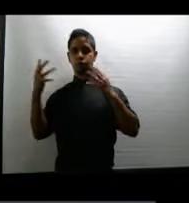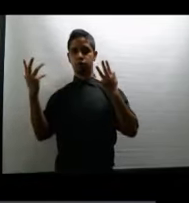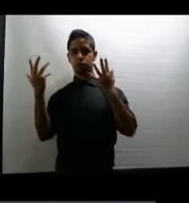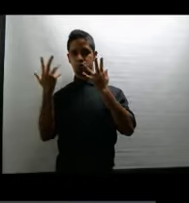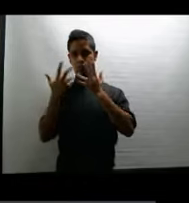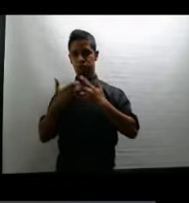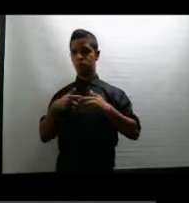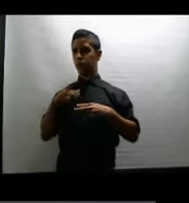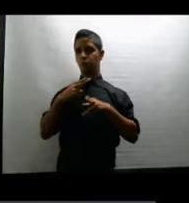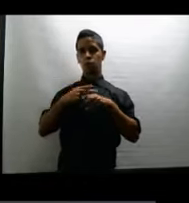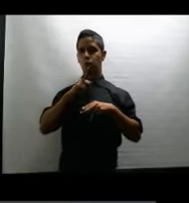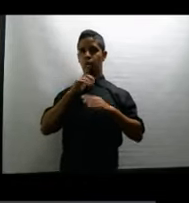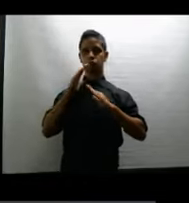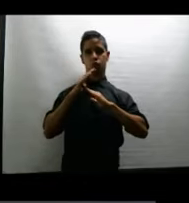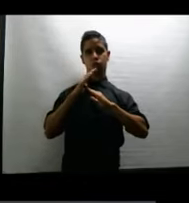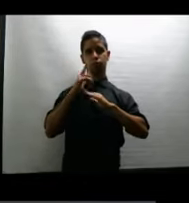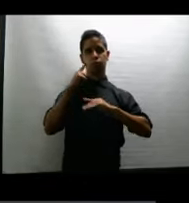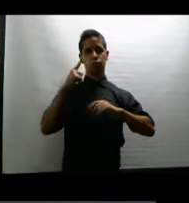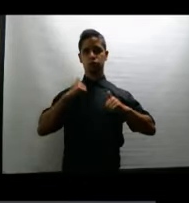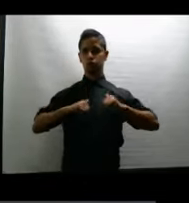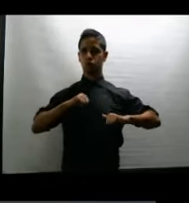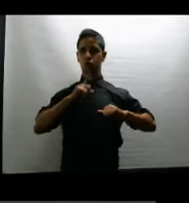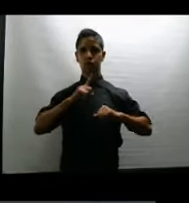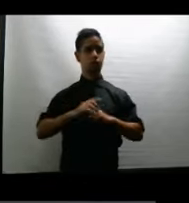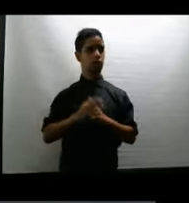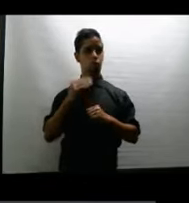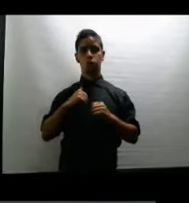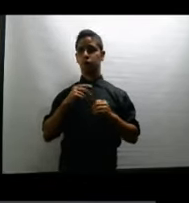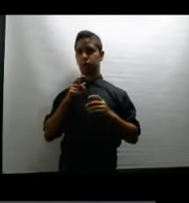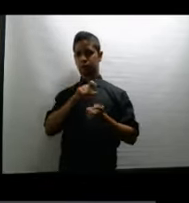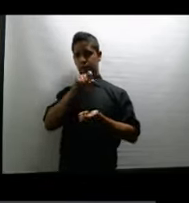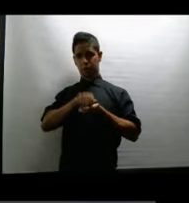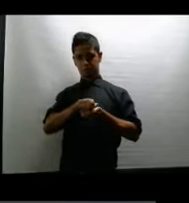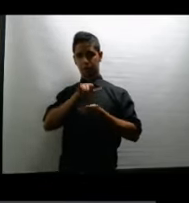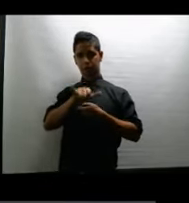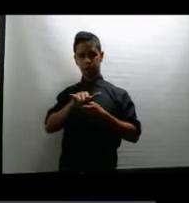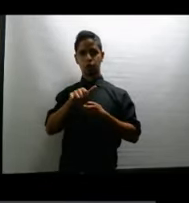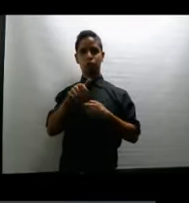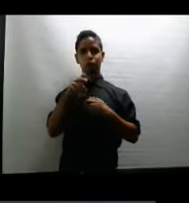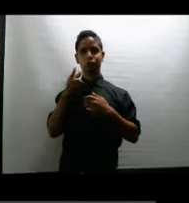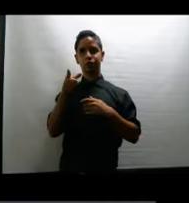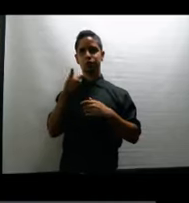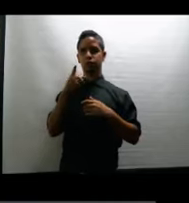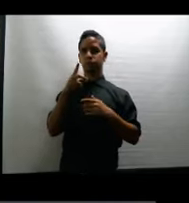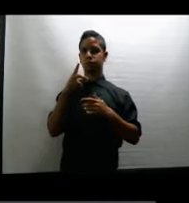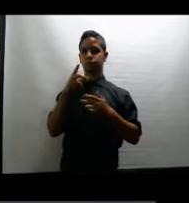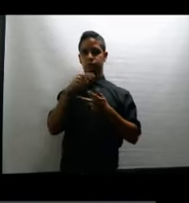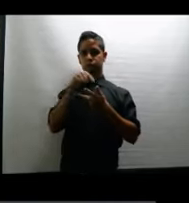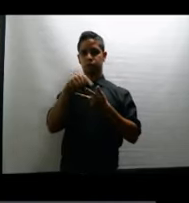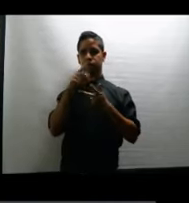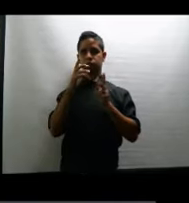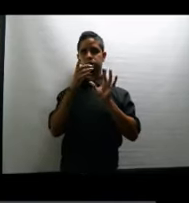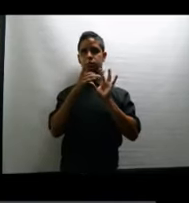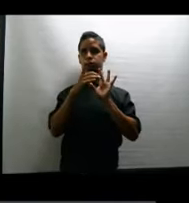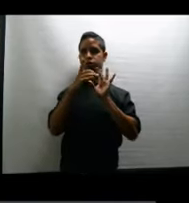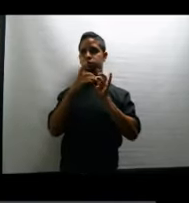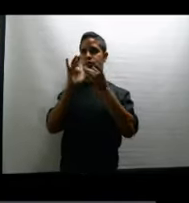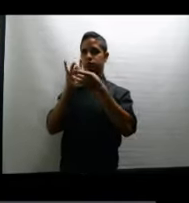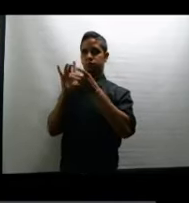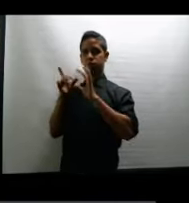el espectáculo. Sí, sí, sí, simbiosis, porque es eso, ¿verdad? Es esa unión de